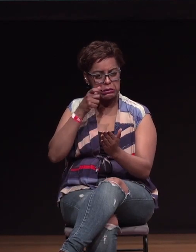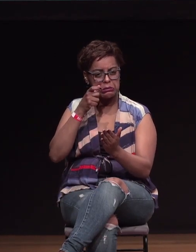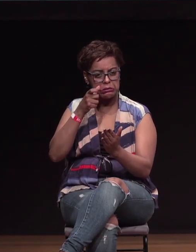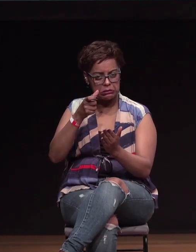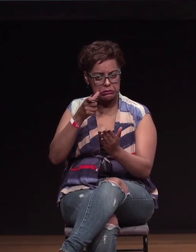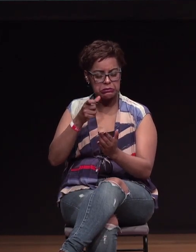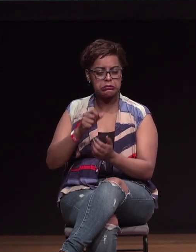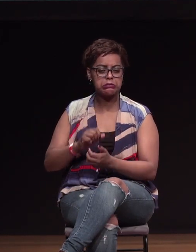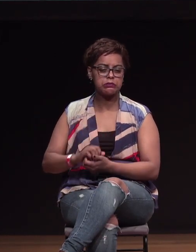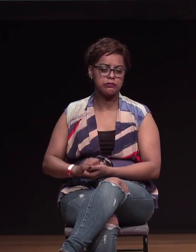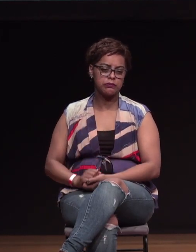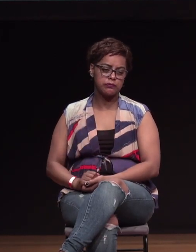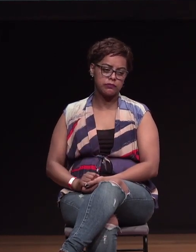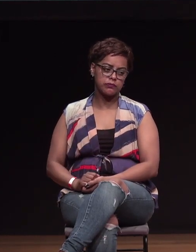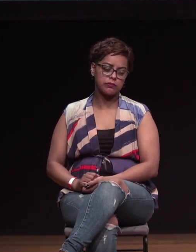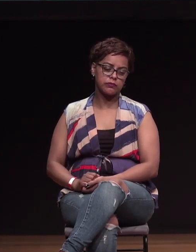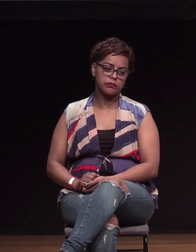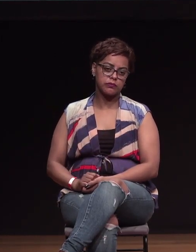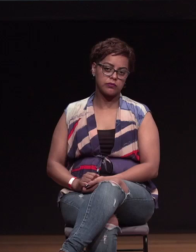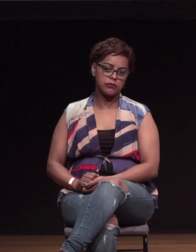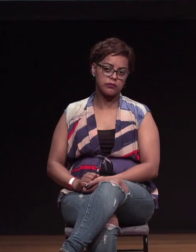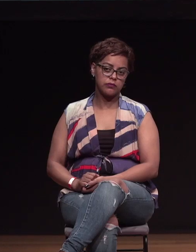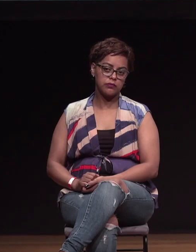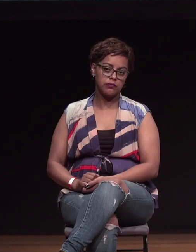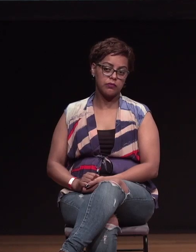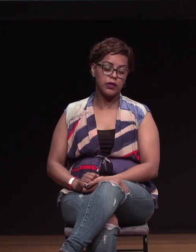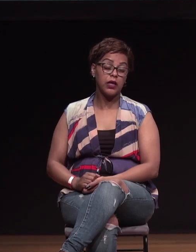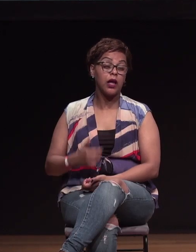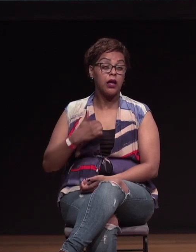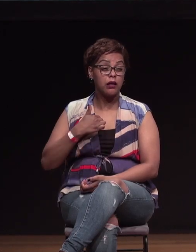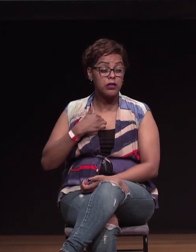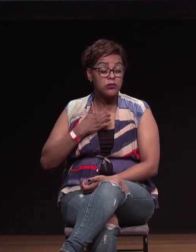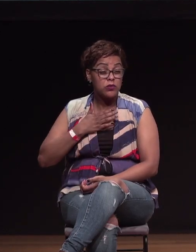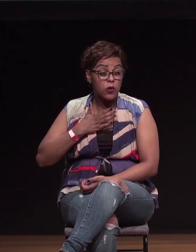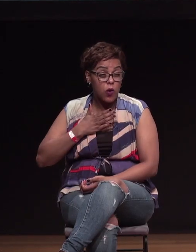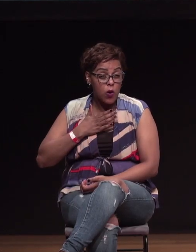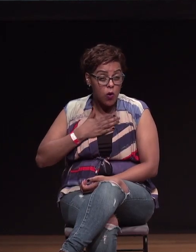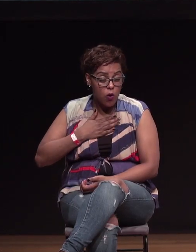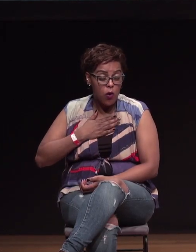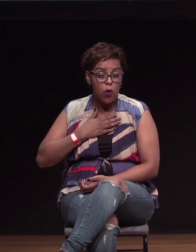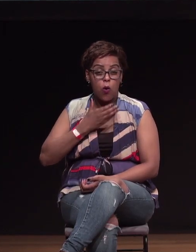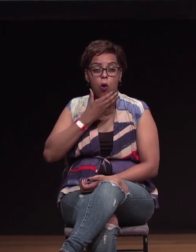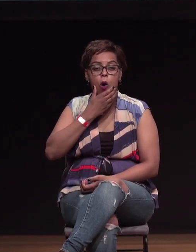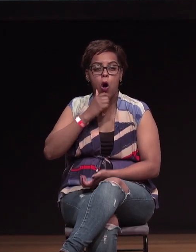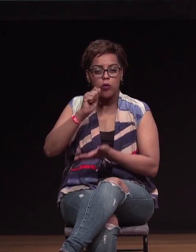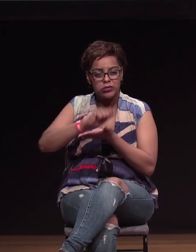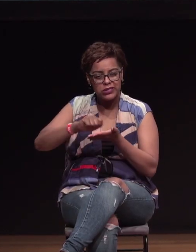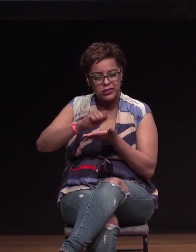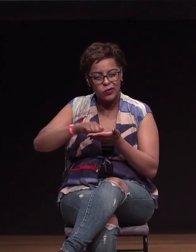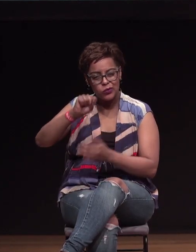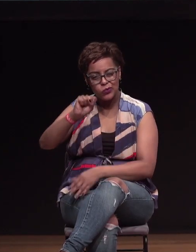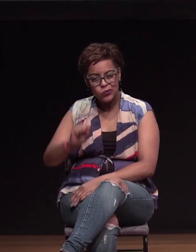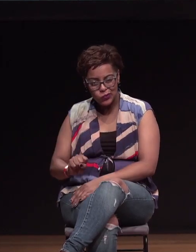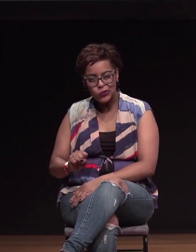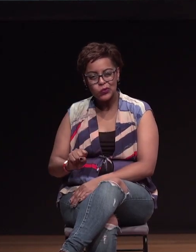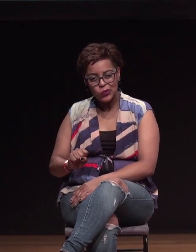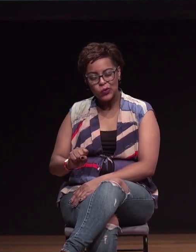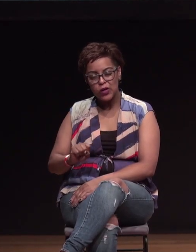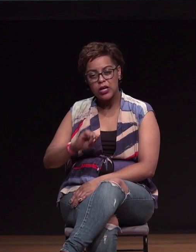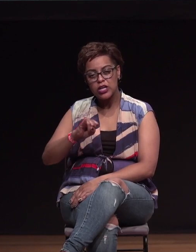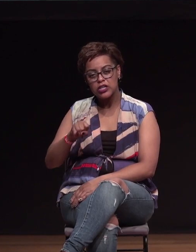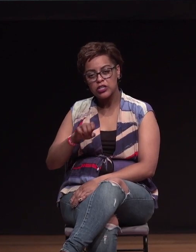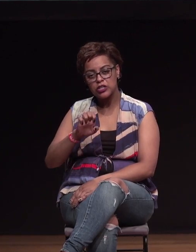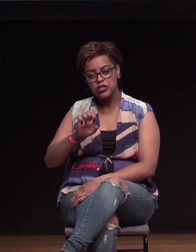conhece. Eu gosto muito de um escritor do Rio Grande do Sul chamado Jefferson